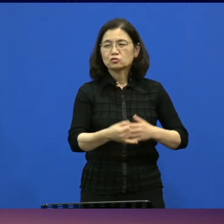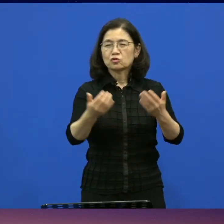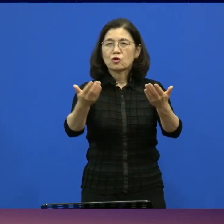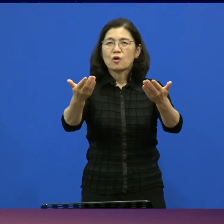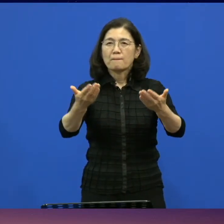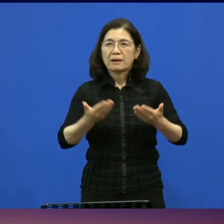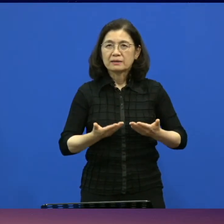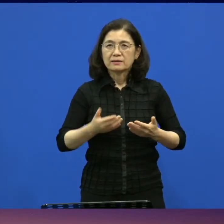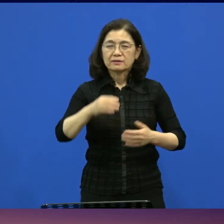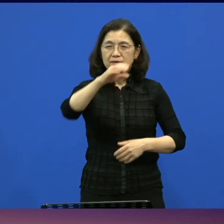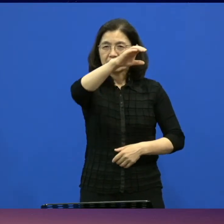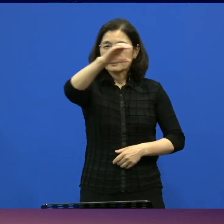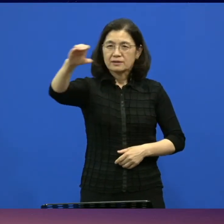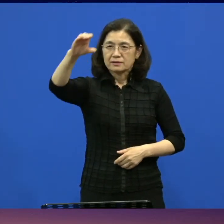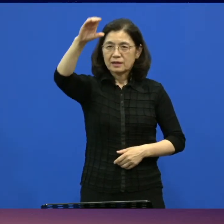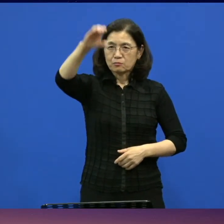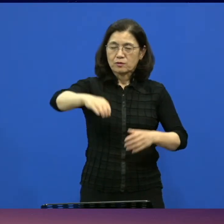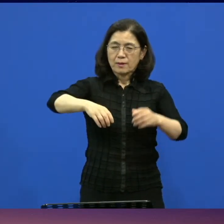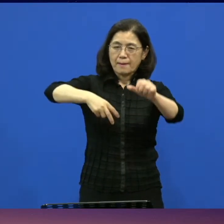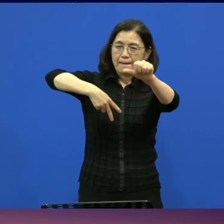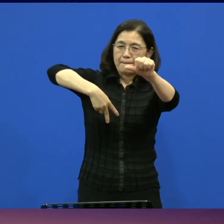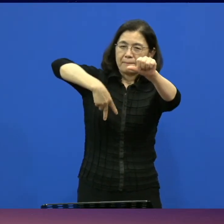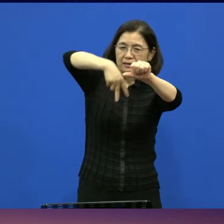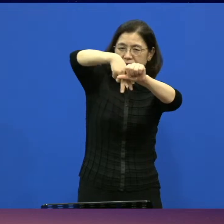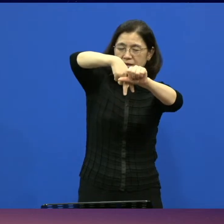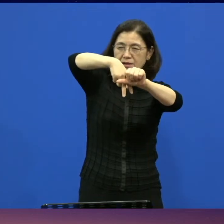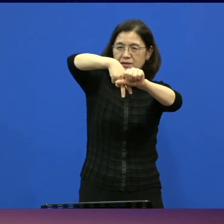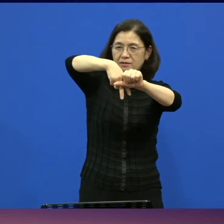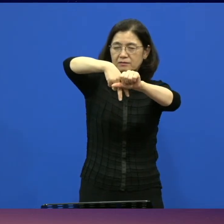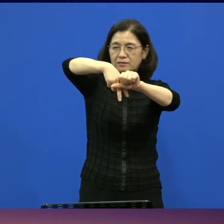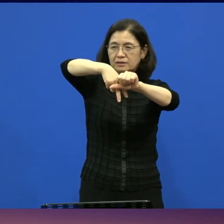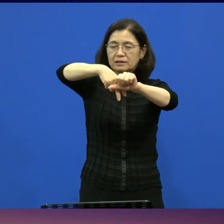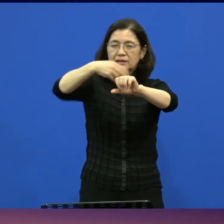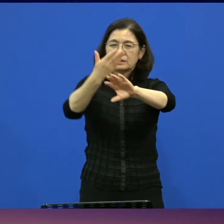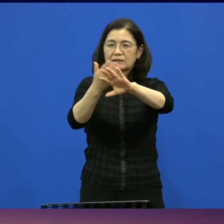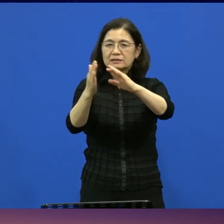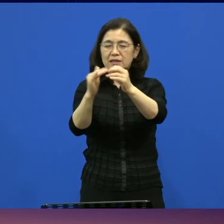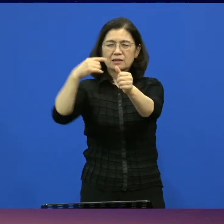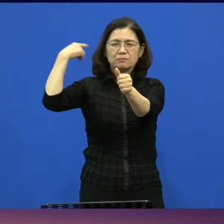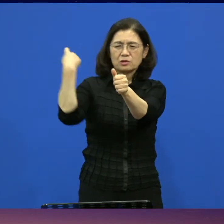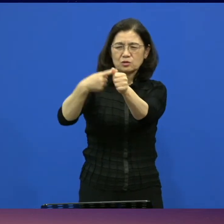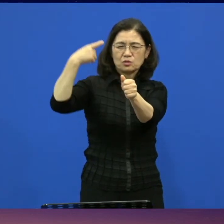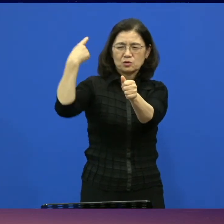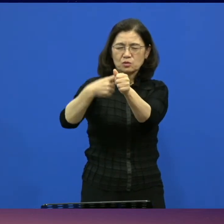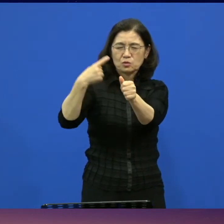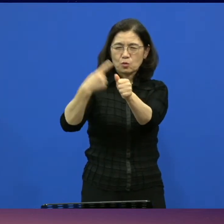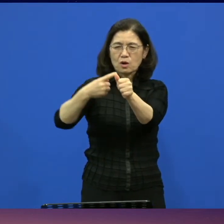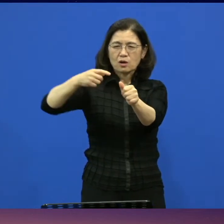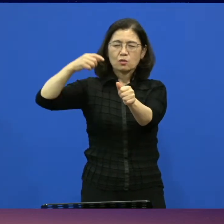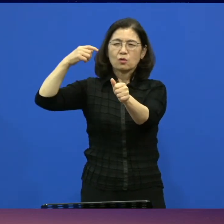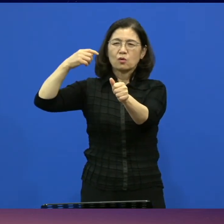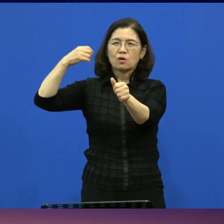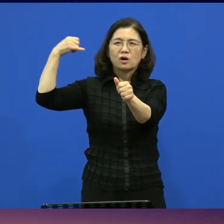나무에 매달린 게 저주잖아요, 여러분. 형벌을 받으신 거예요. 사형형도를 받은 거예요. 사형수가 되신 거예요.